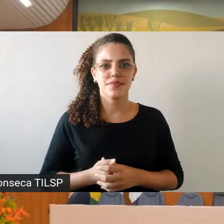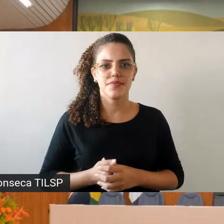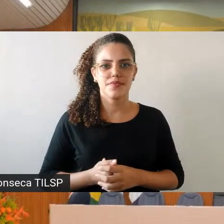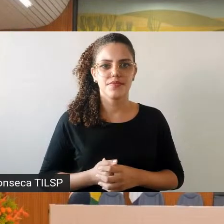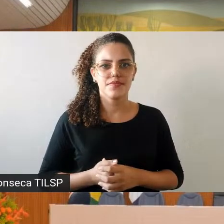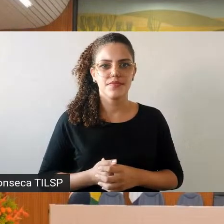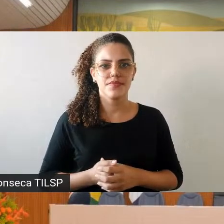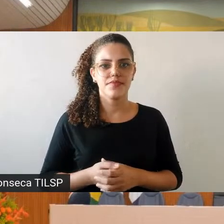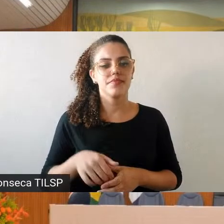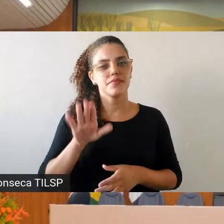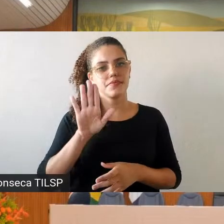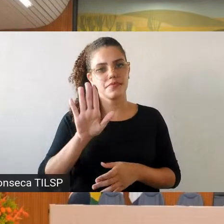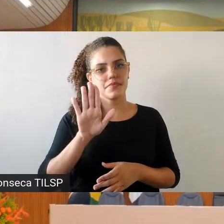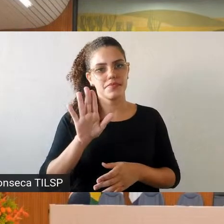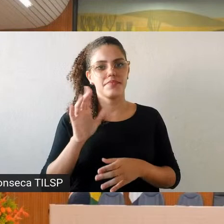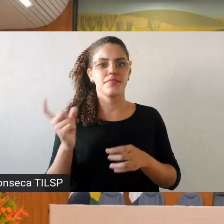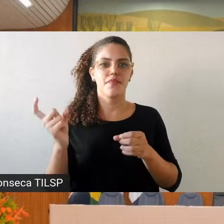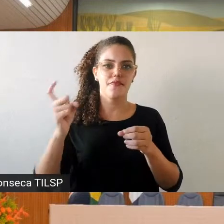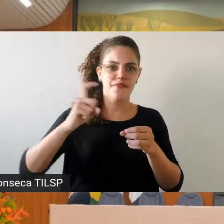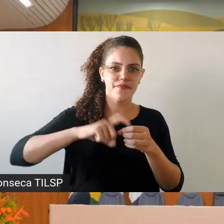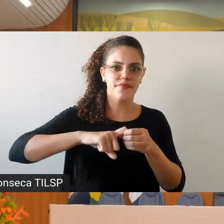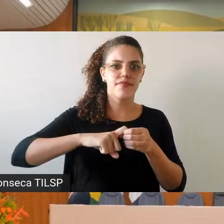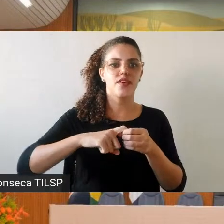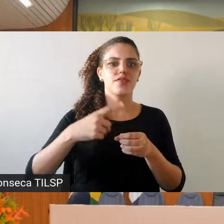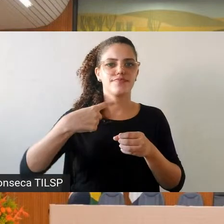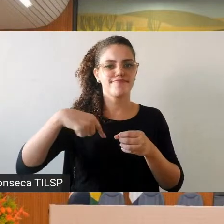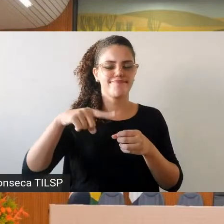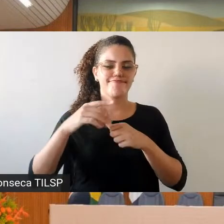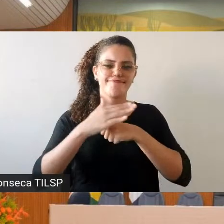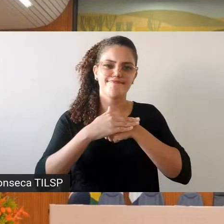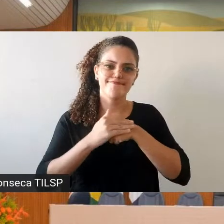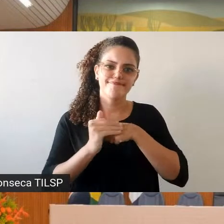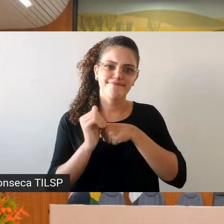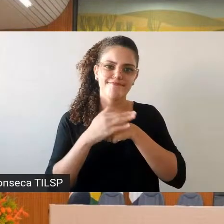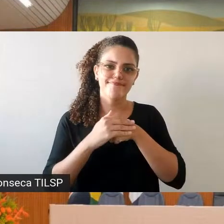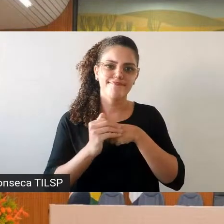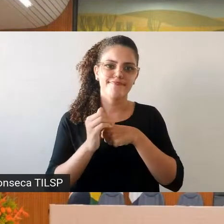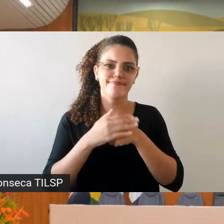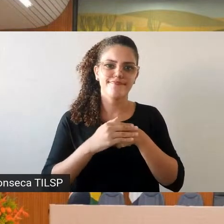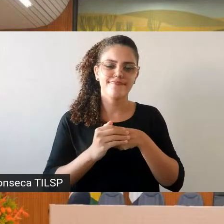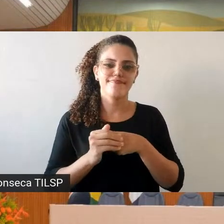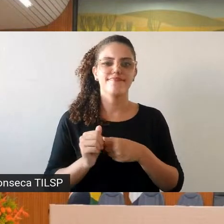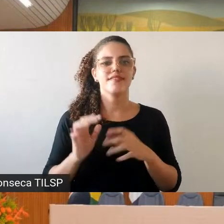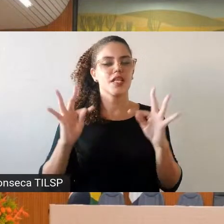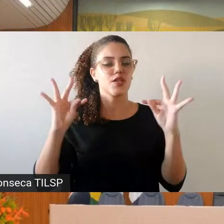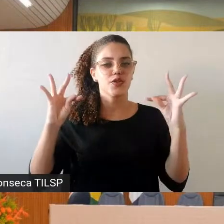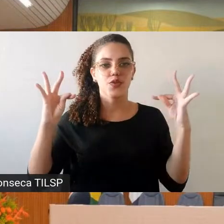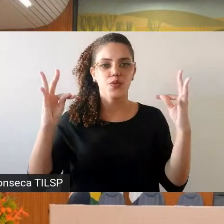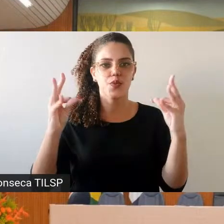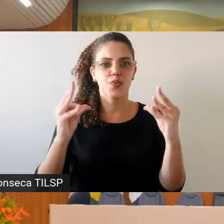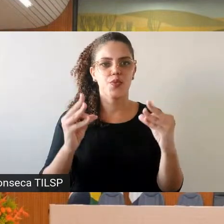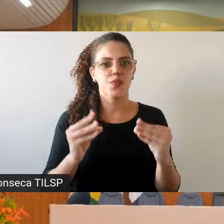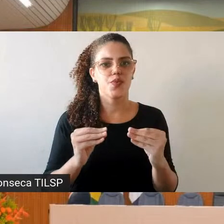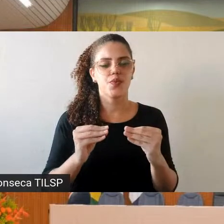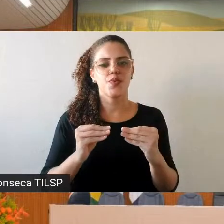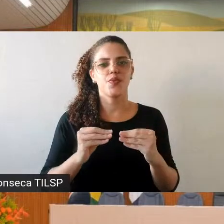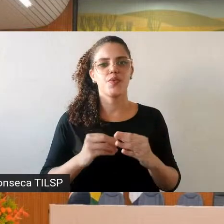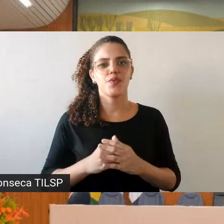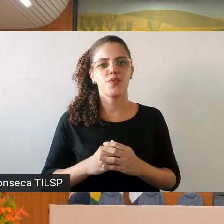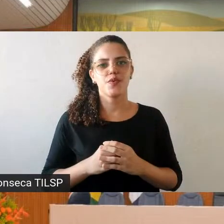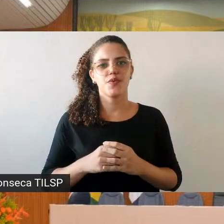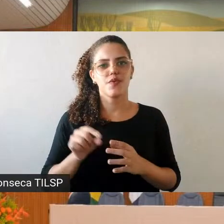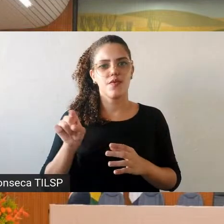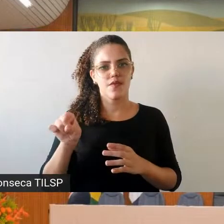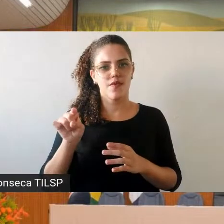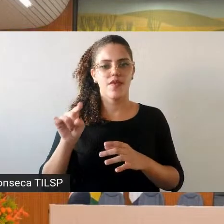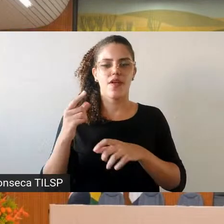Mas um retorno com muito carinho, onde todos e todas, né, que constituem, que compõem a